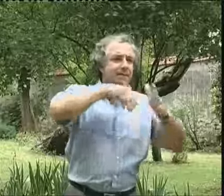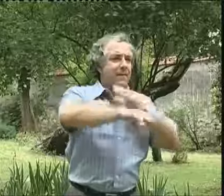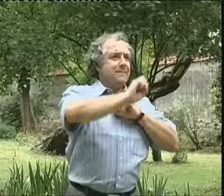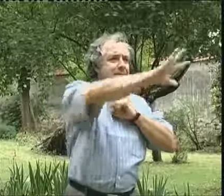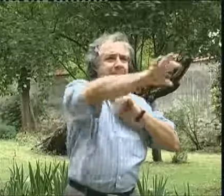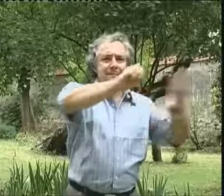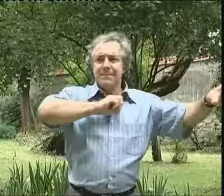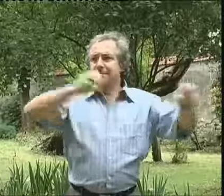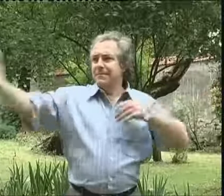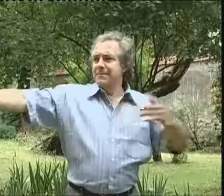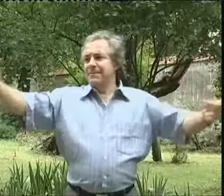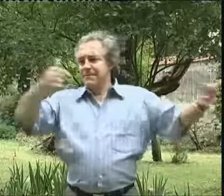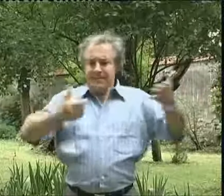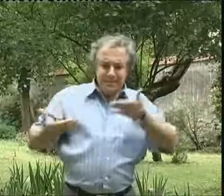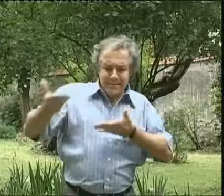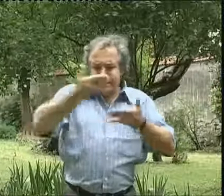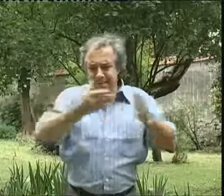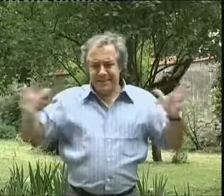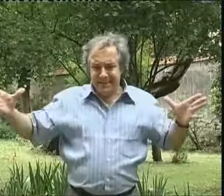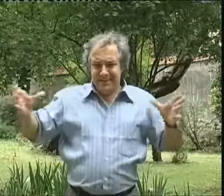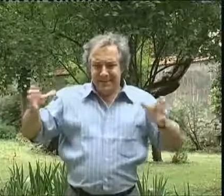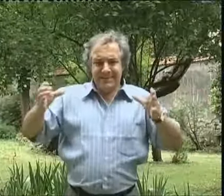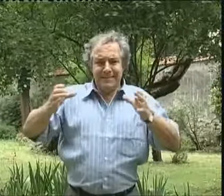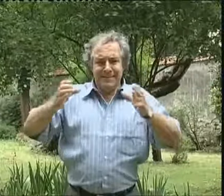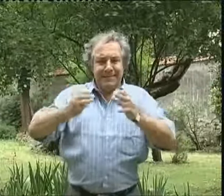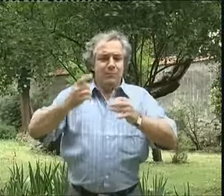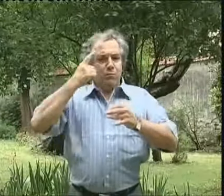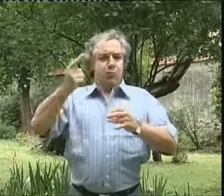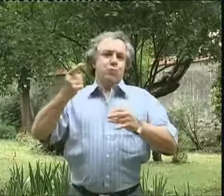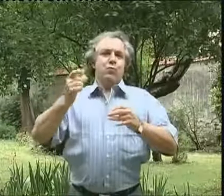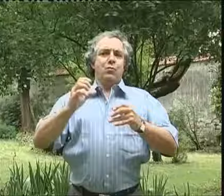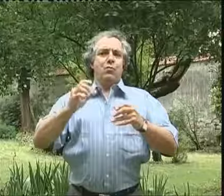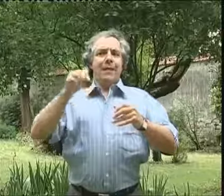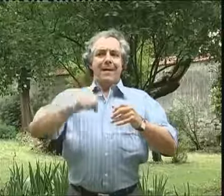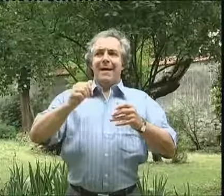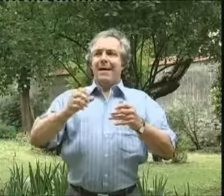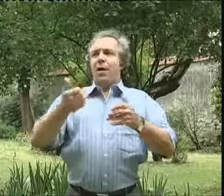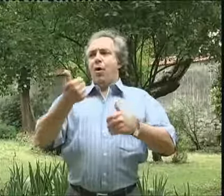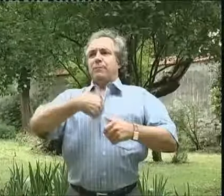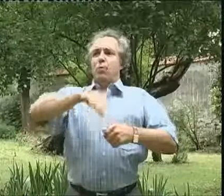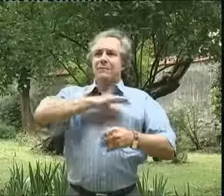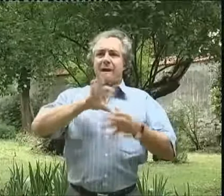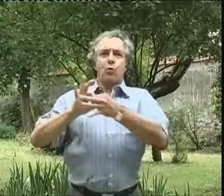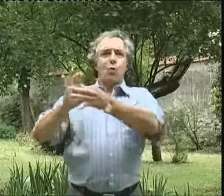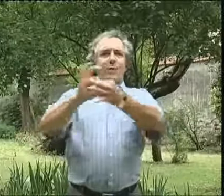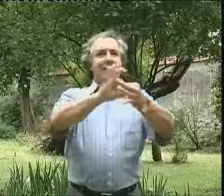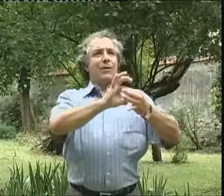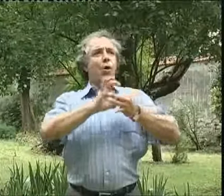et tous nos échanges ont été affinés par le responsable coordinateur de l'ABF qui a